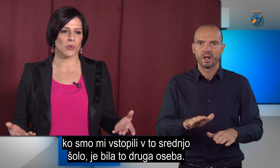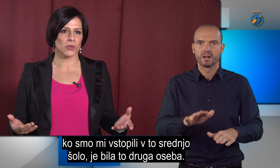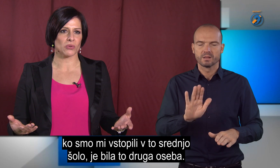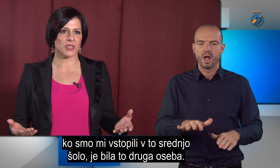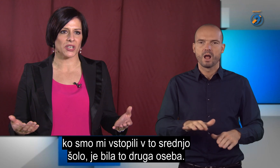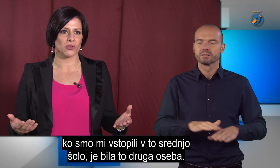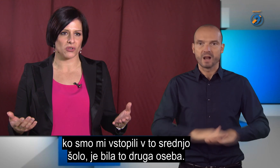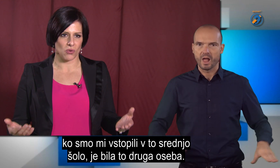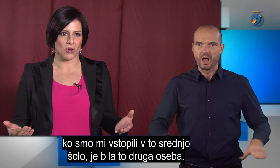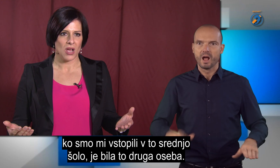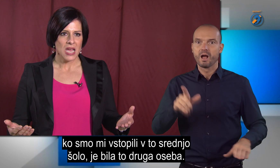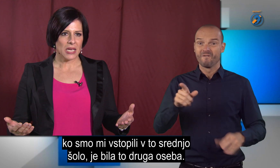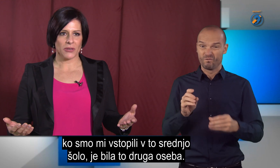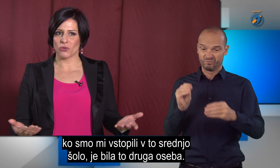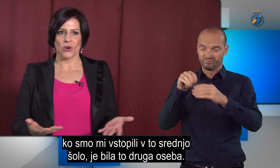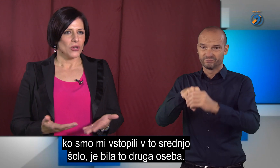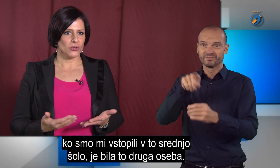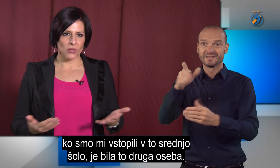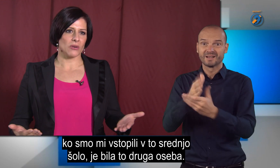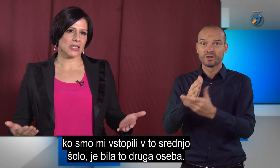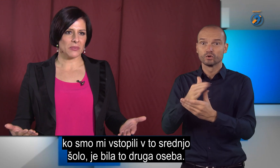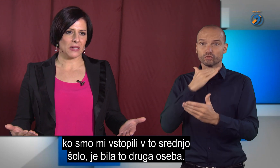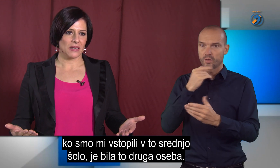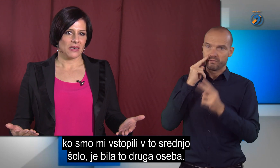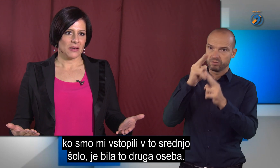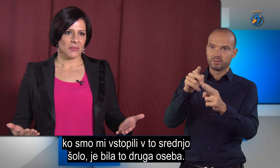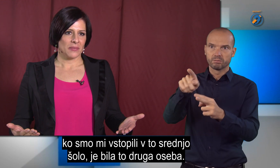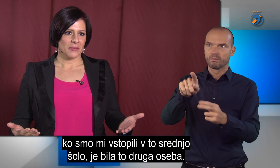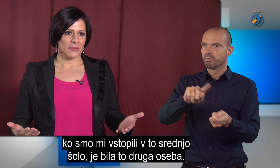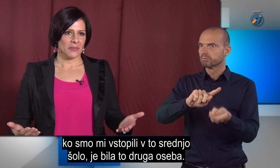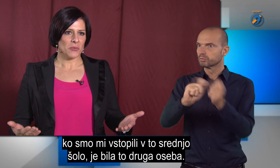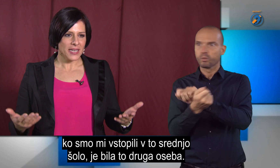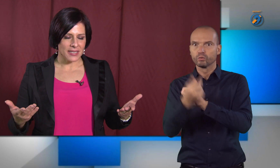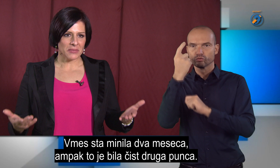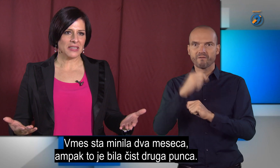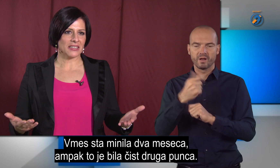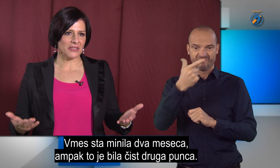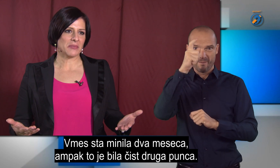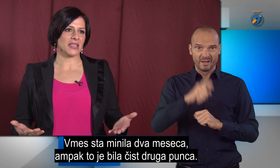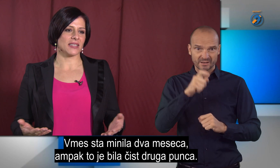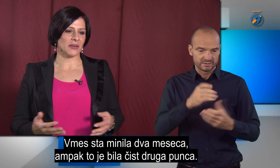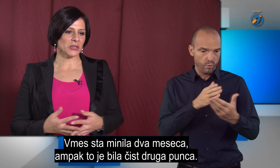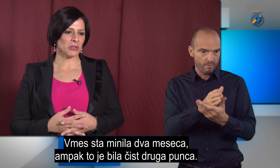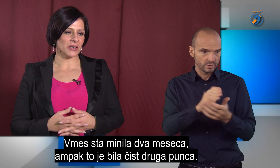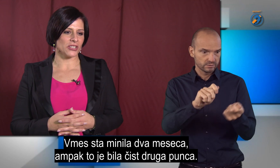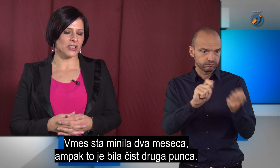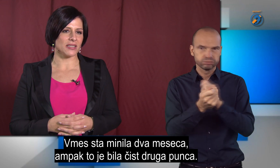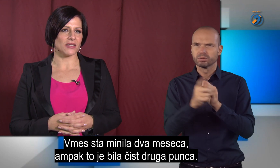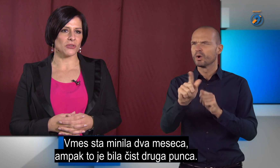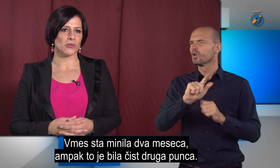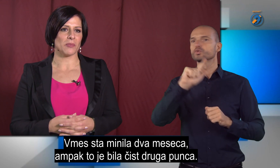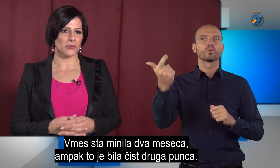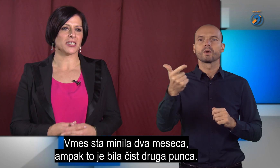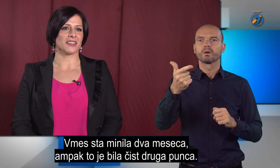mi vstopili v to srednjo šolo, je bila to druga oseba. Vmes sta minila 2 meseca, ampak to je bila